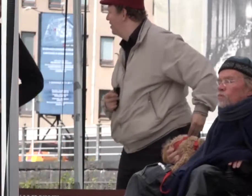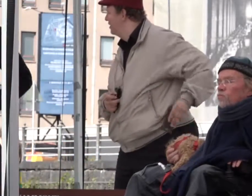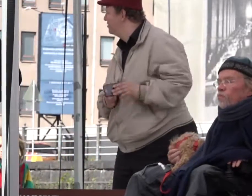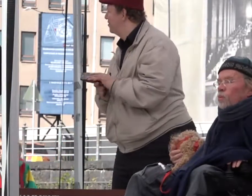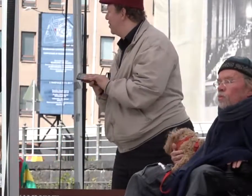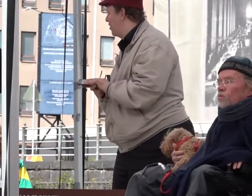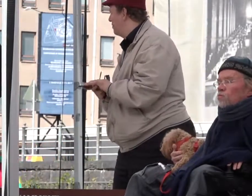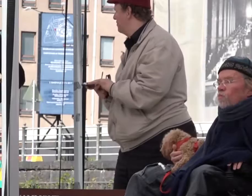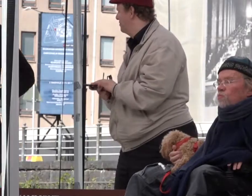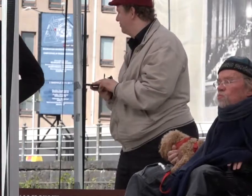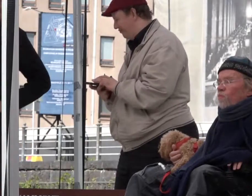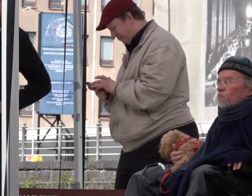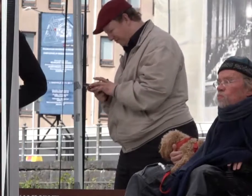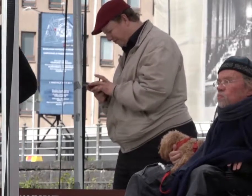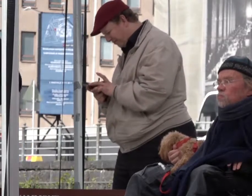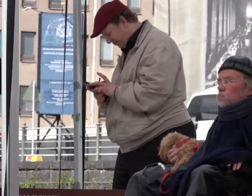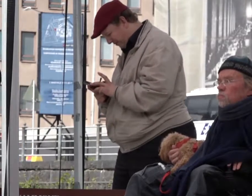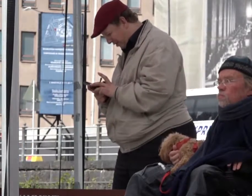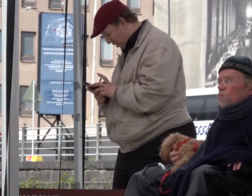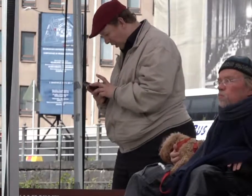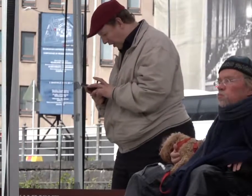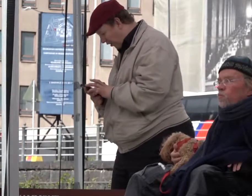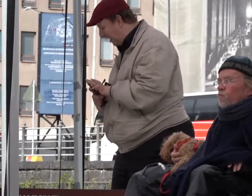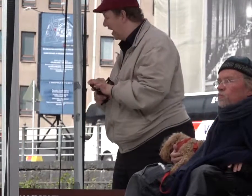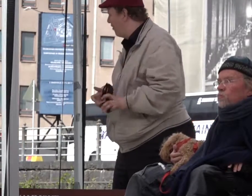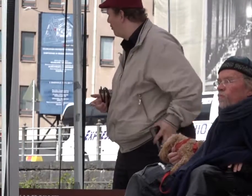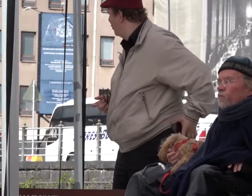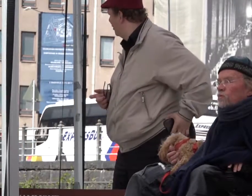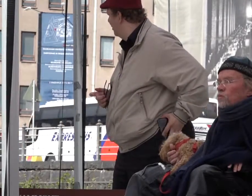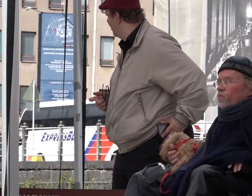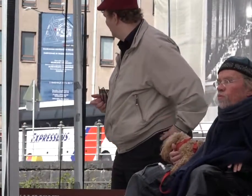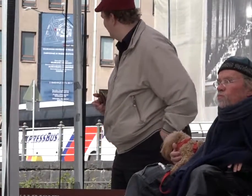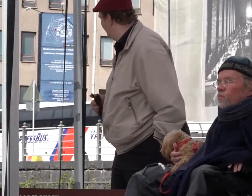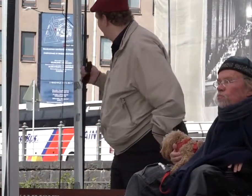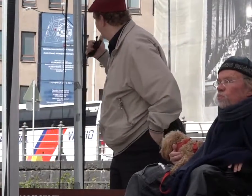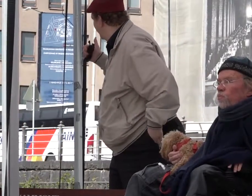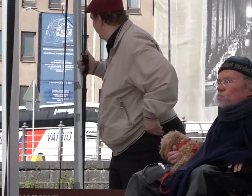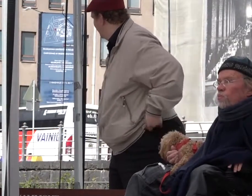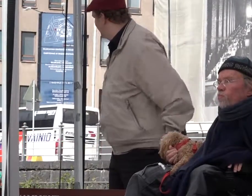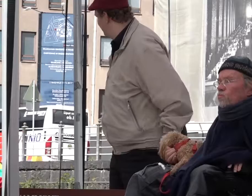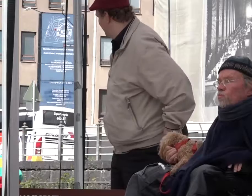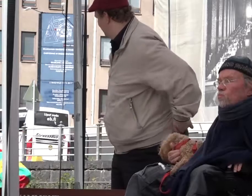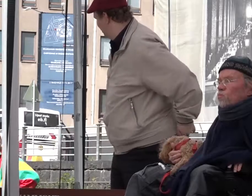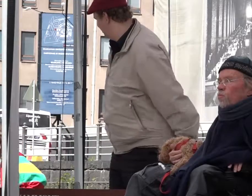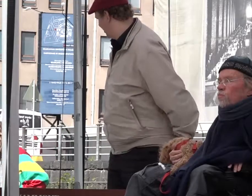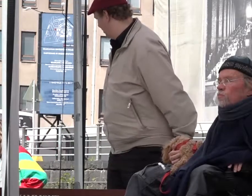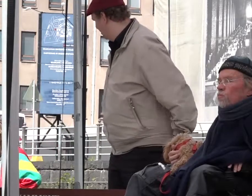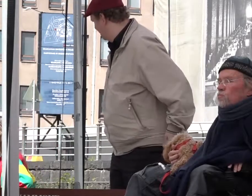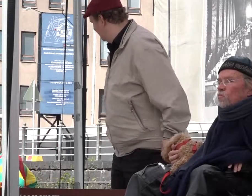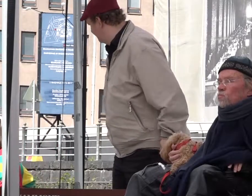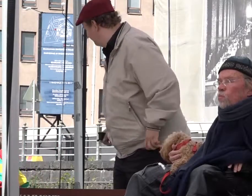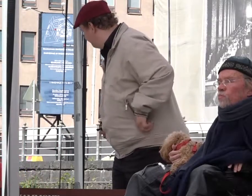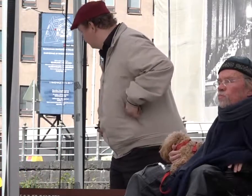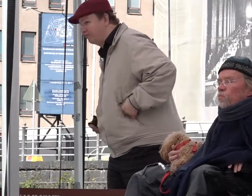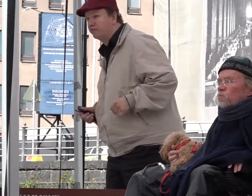Asioihin. Nimittäin nyt, kun Suomessa on vihdoin saatu tämä sopimus voimaan, on viranomaisten tehtävä, kuten täällä on kuultukin, panna